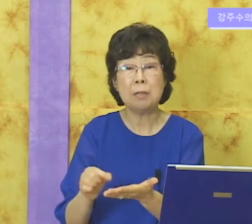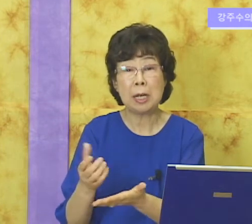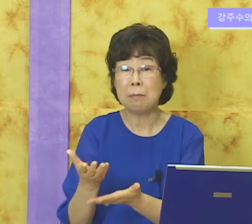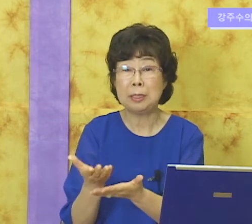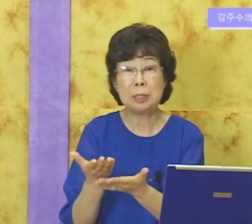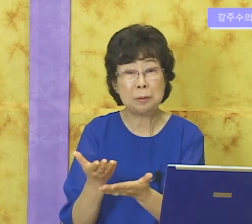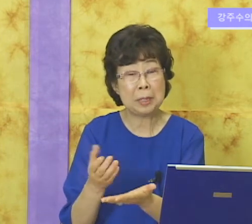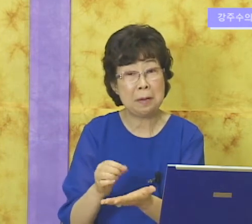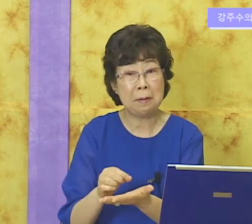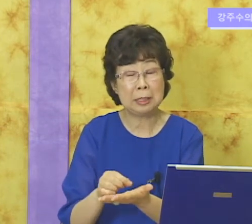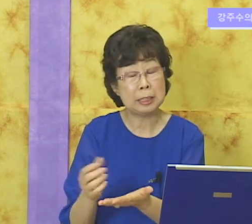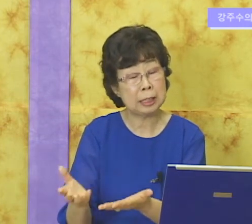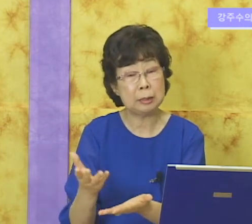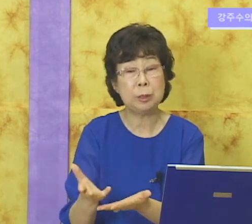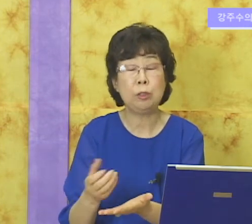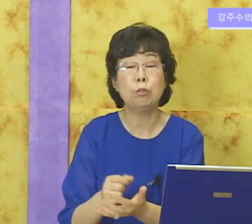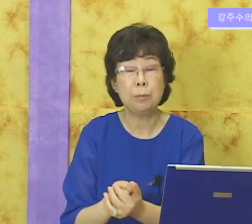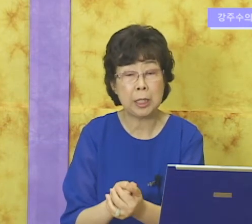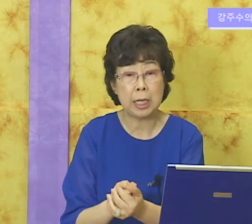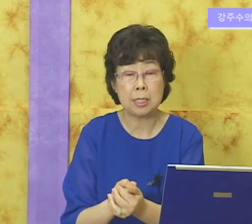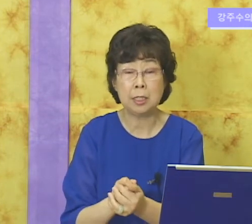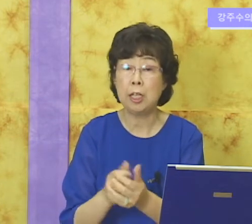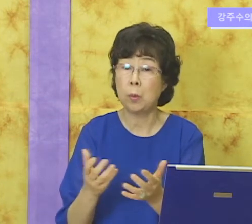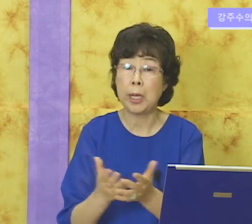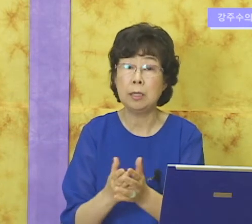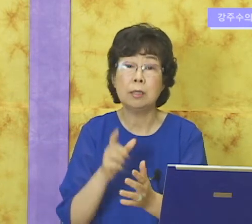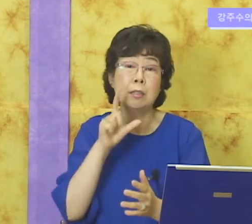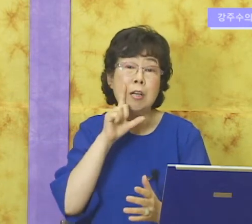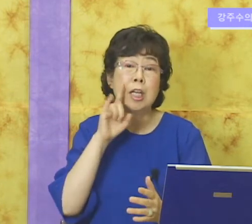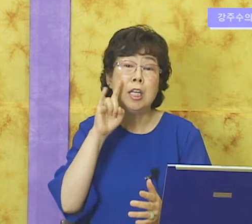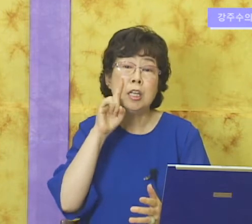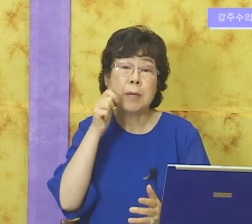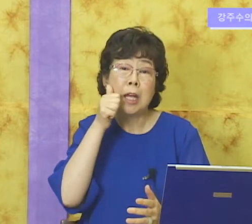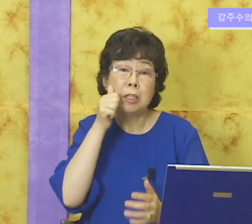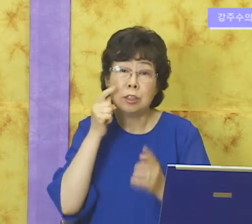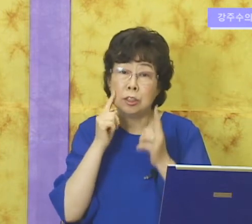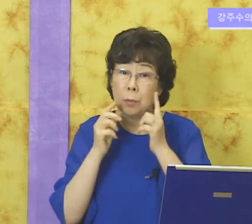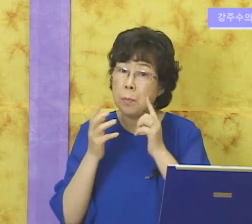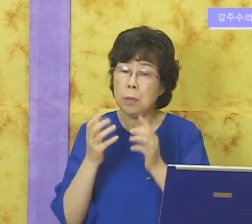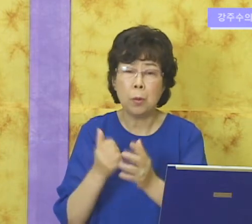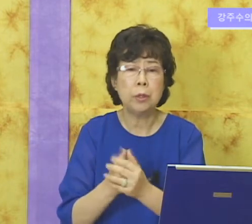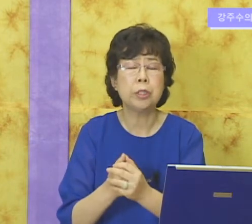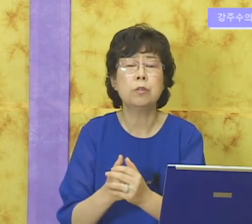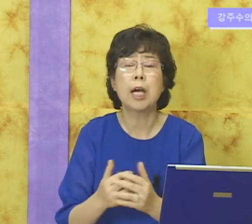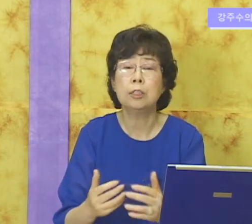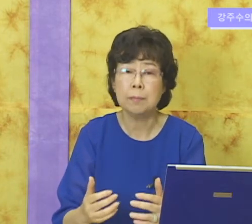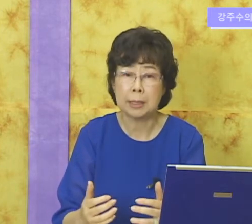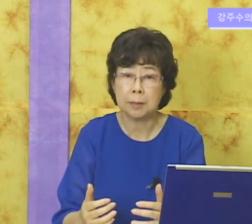이름을 한번 적어보세요. 그분이 누구입니까? 했을 때 농아인들은 이것만 알거든요. 본명 모르는 경우가 아주